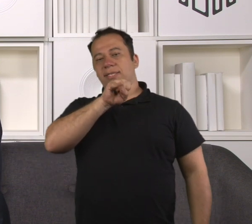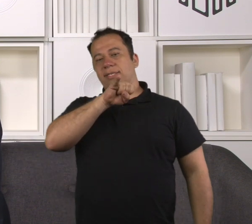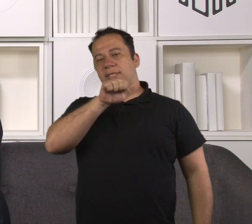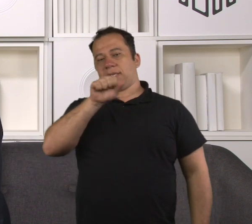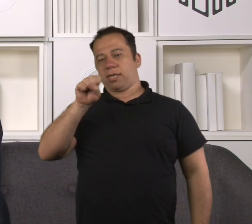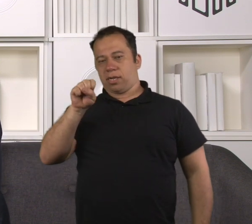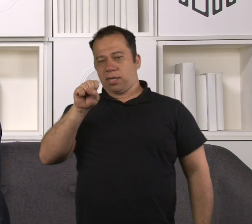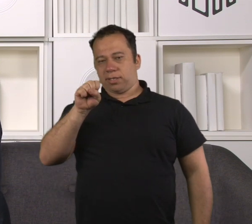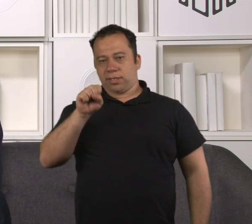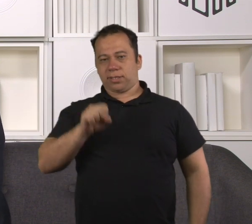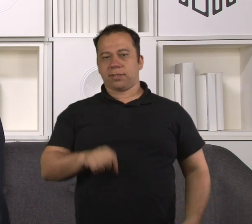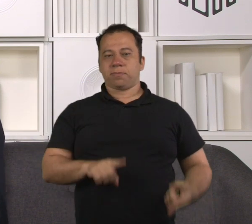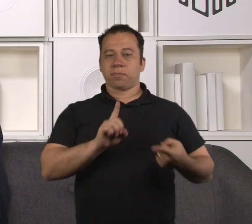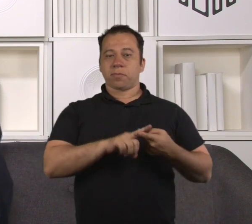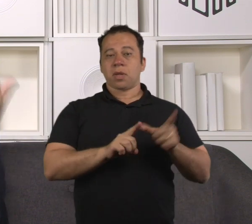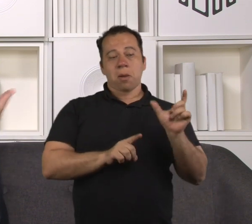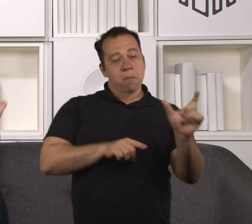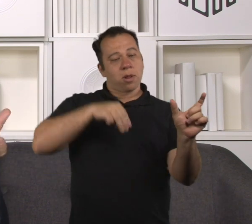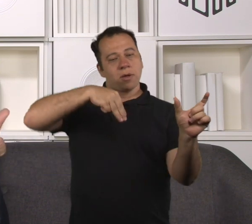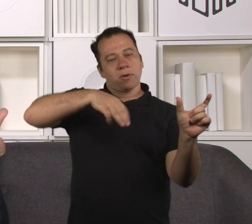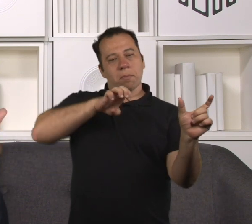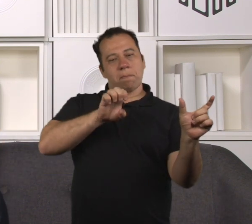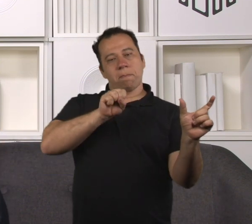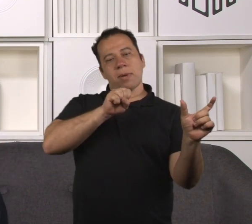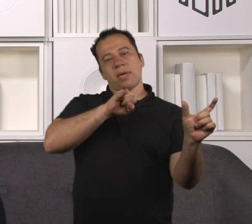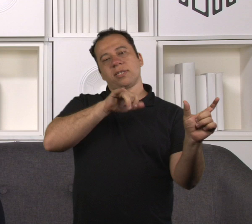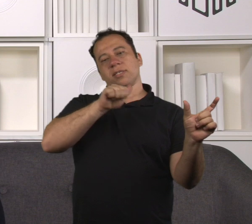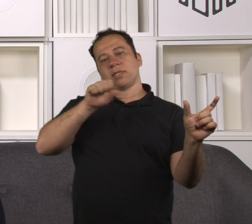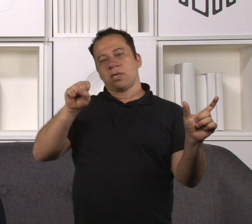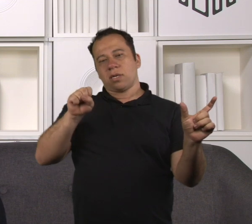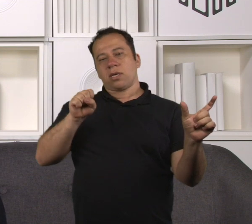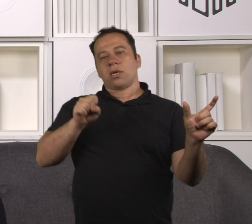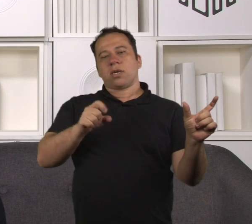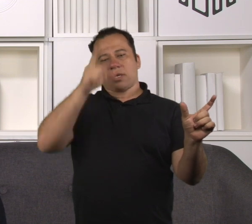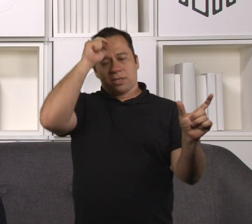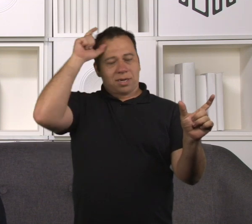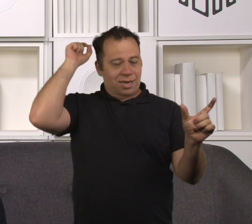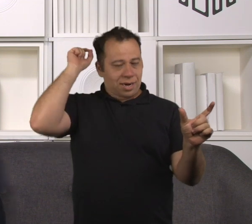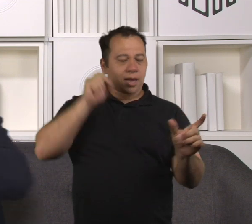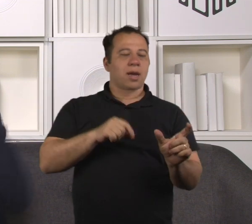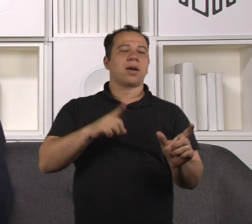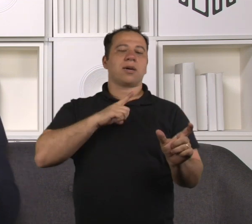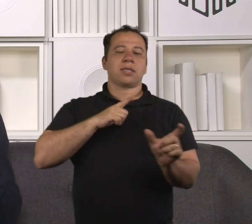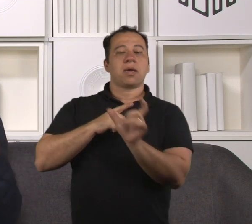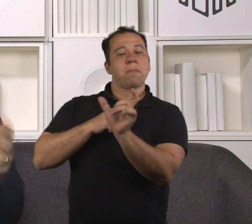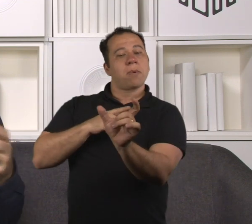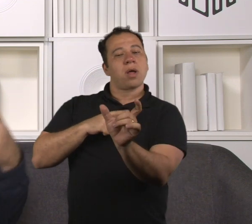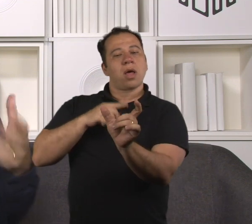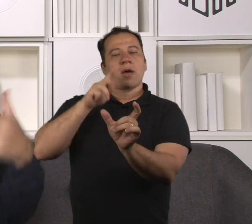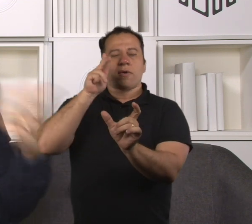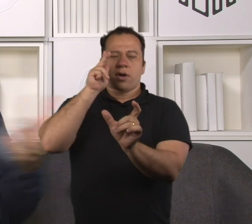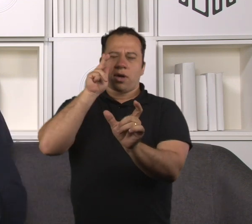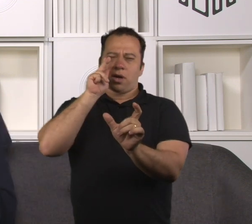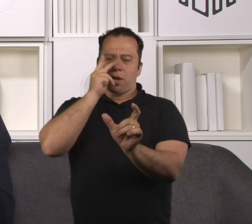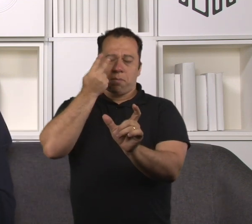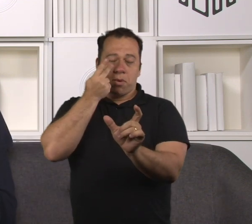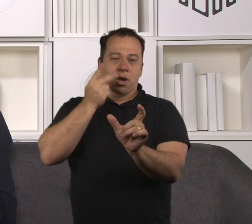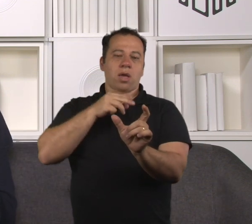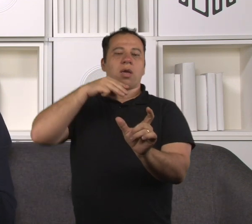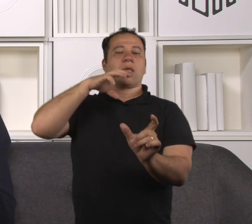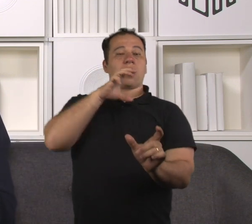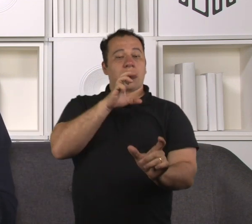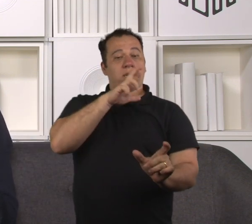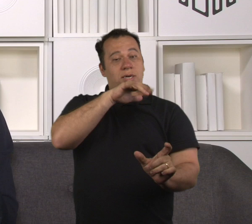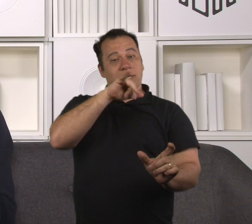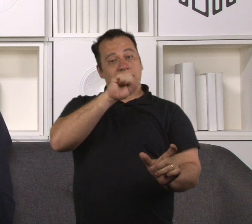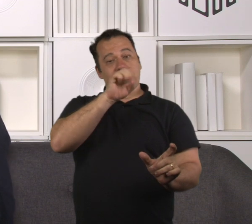o Cristo, é ser o ungido. Cristo é a palavra grega para a palavra hebraica Messias. Quando fala Jesus, o Cristo, ou Jesus, o